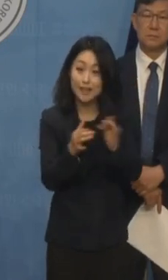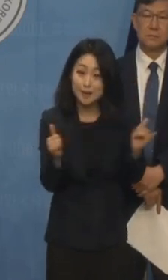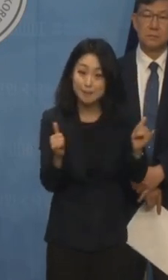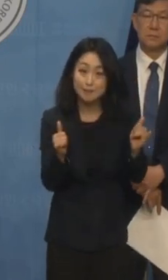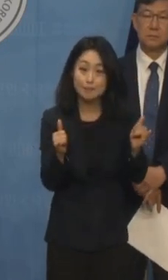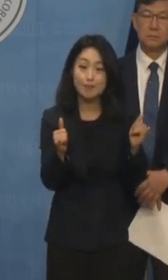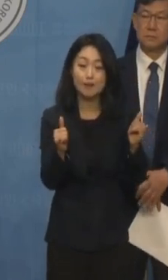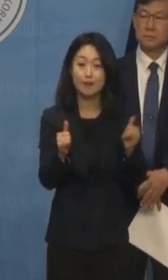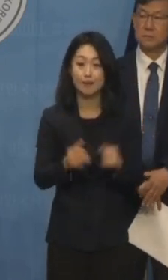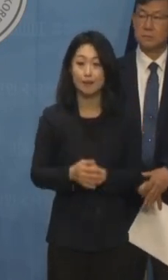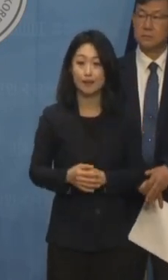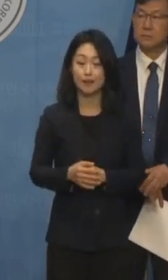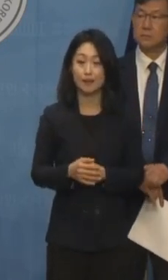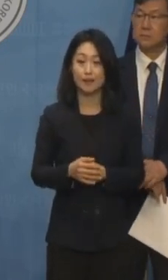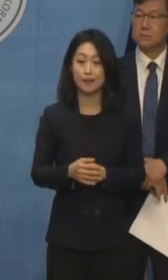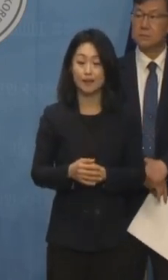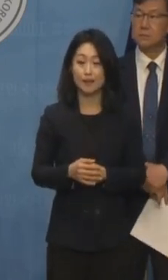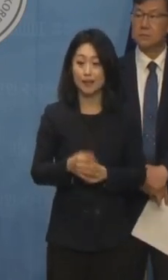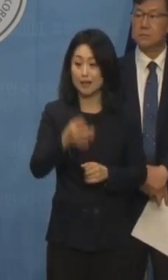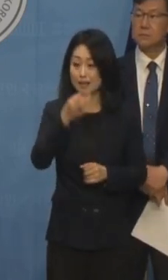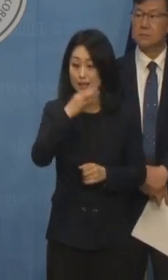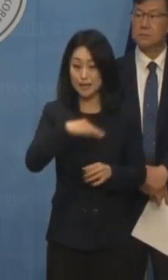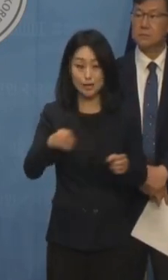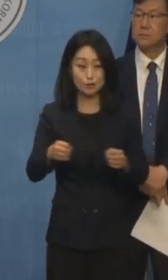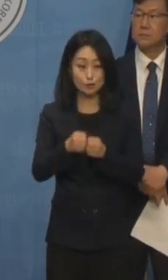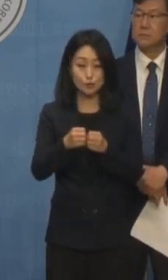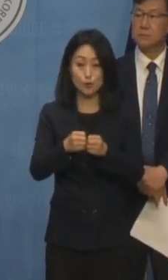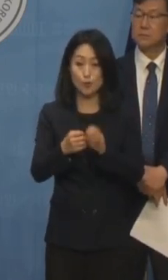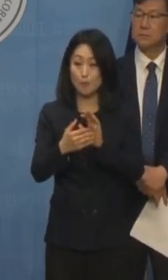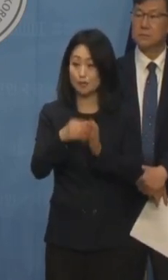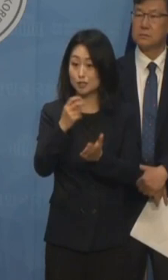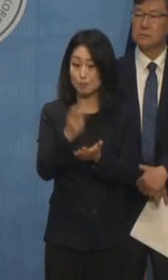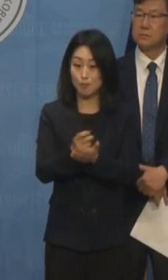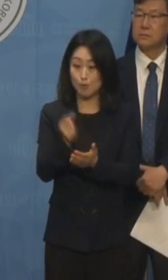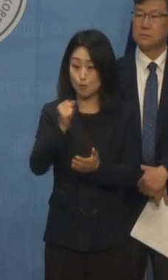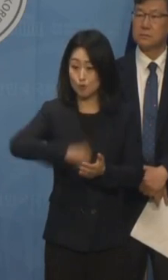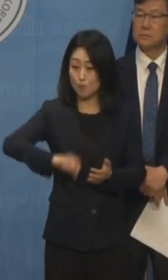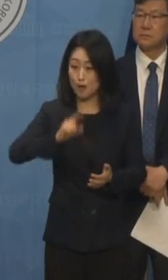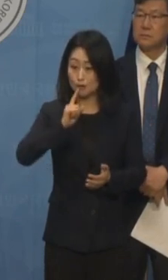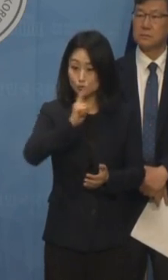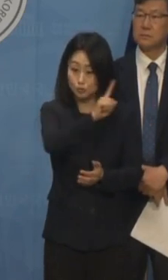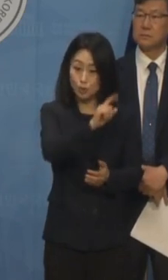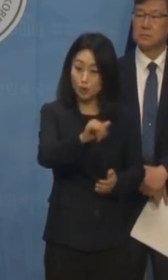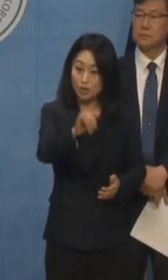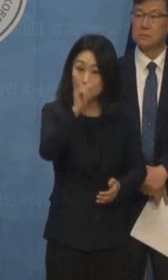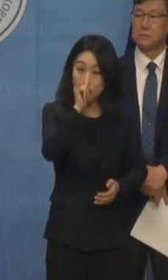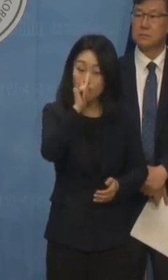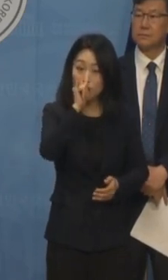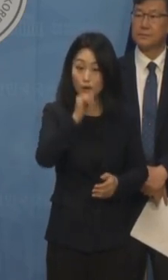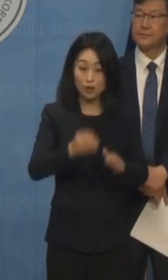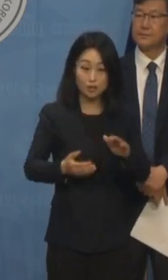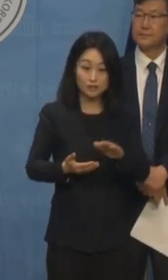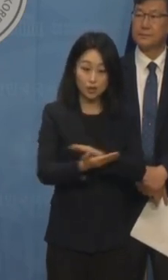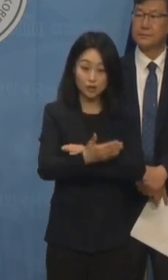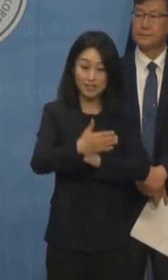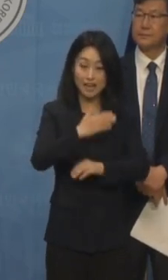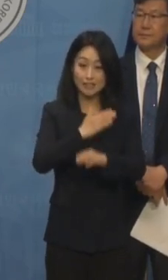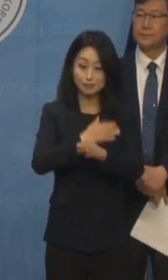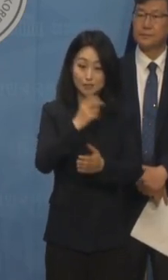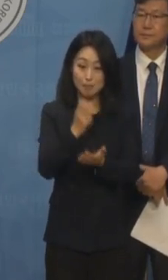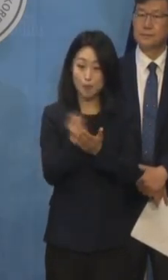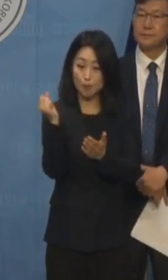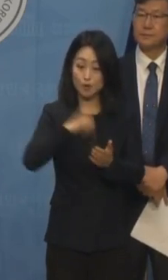비슷한 청탁금지법이나 이해충돌방지법 위반 신고가 접수되어도 시간을 하염없이